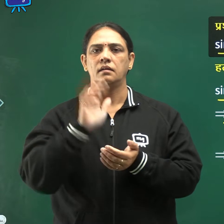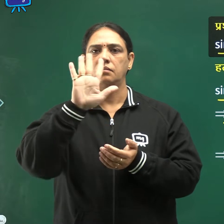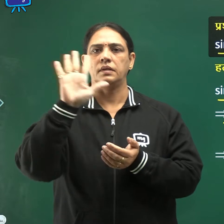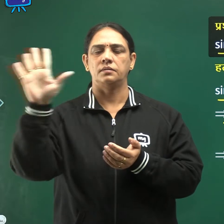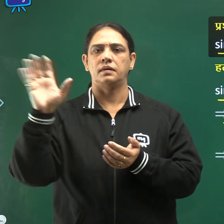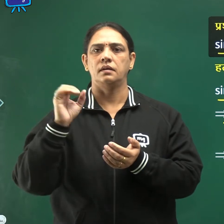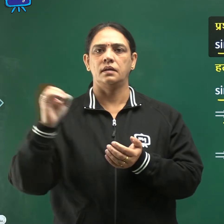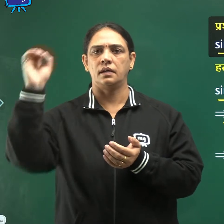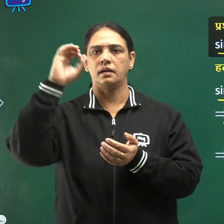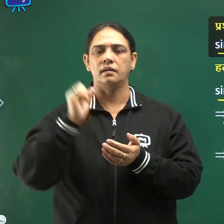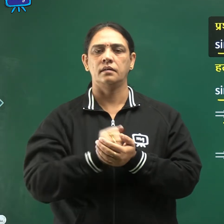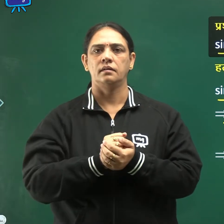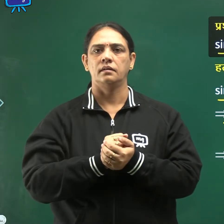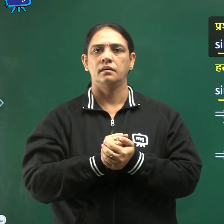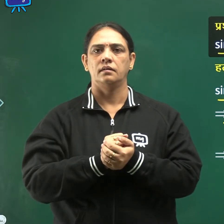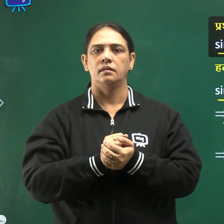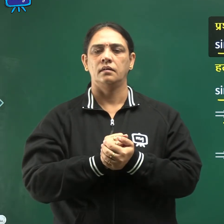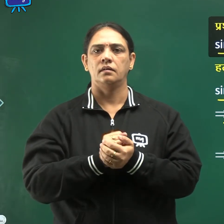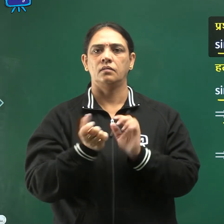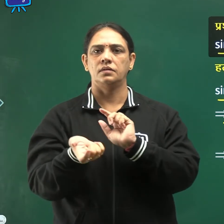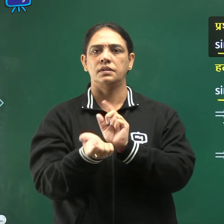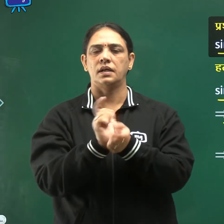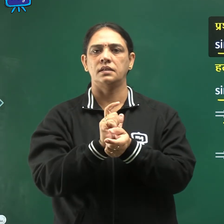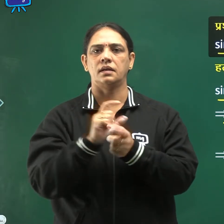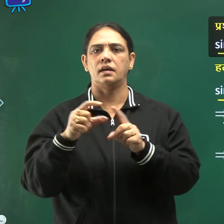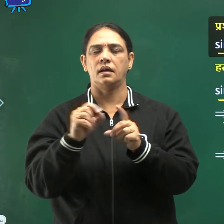55 डिग्री को बदलेंगे